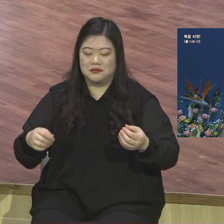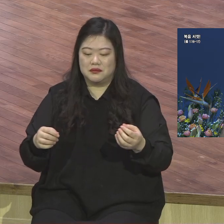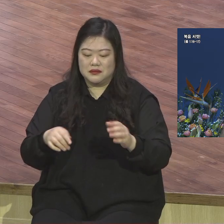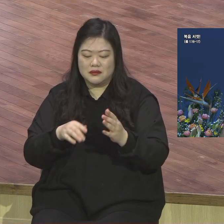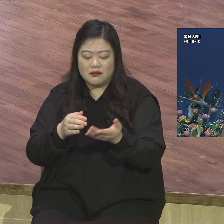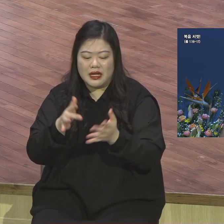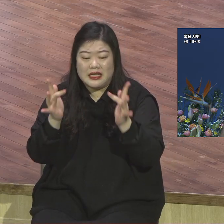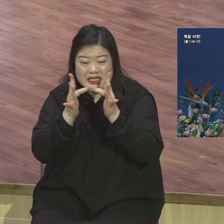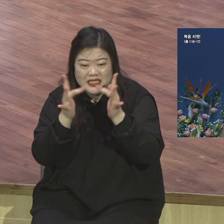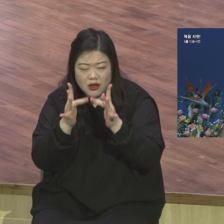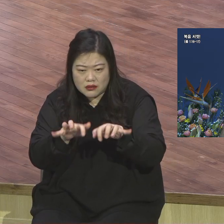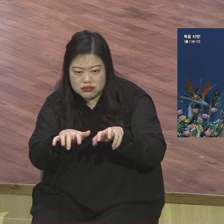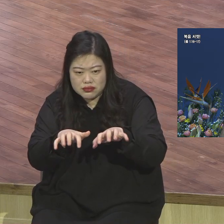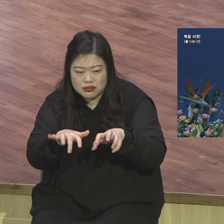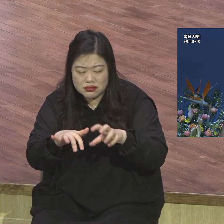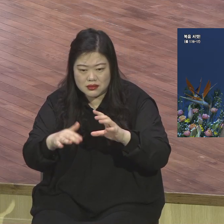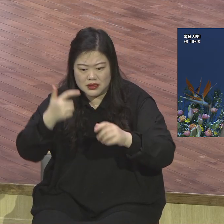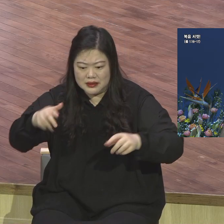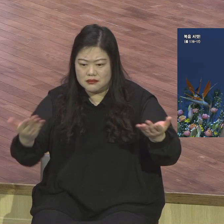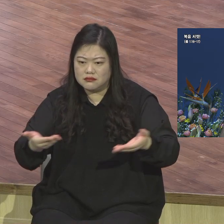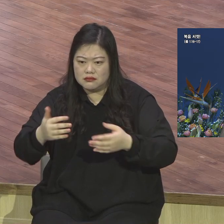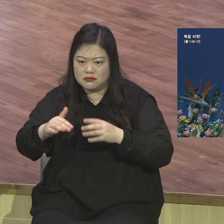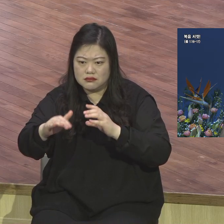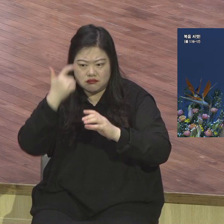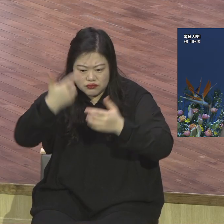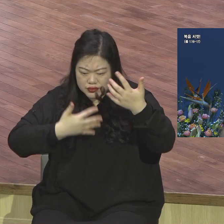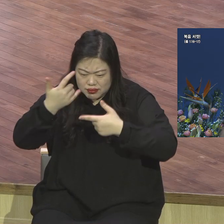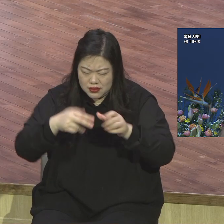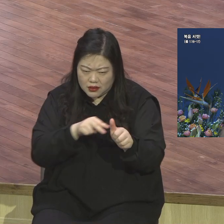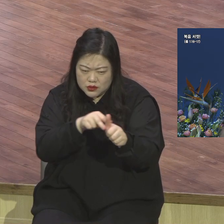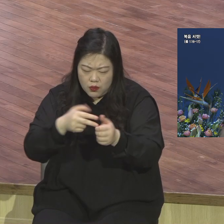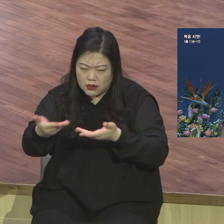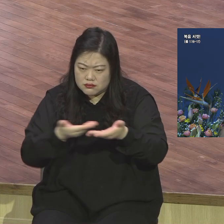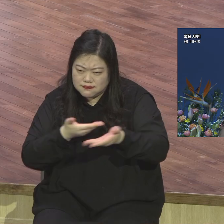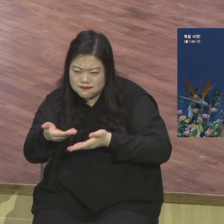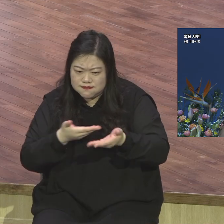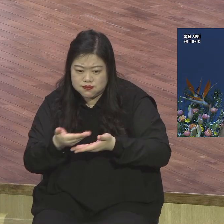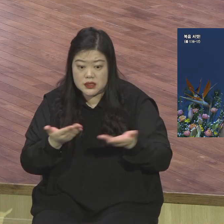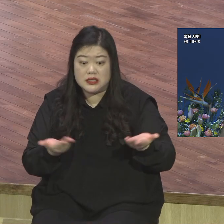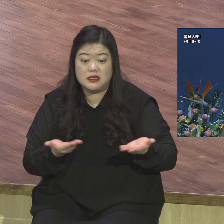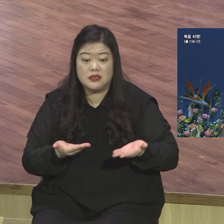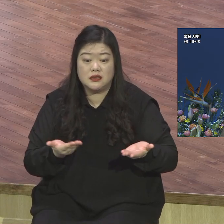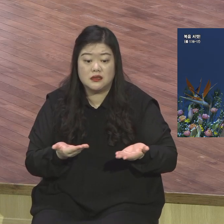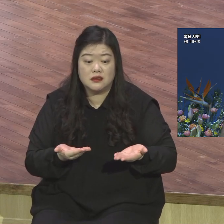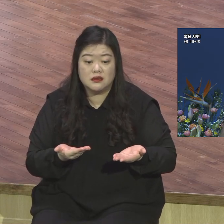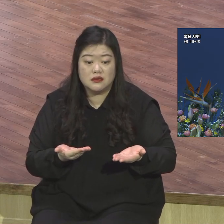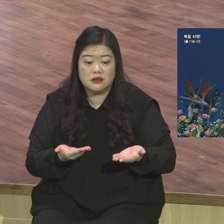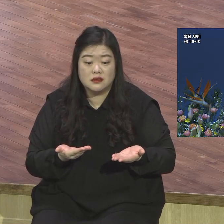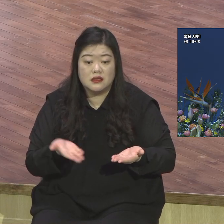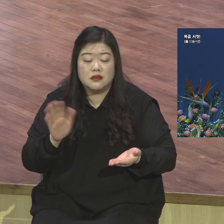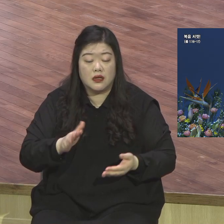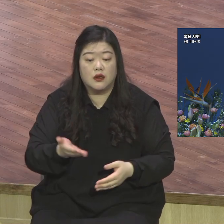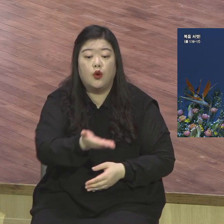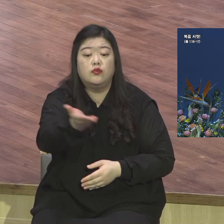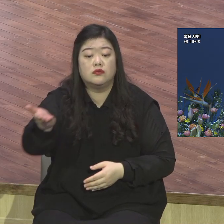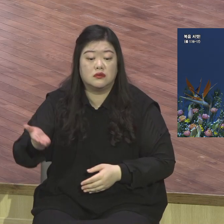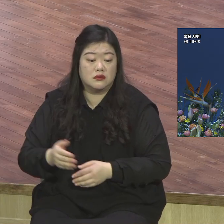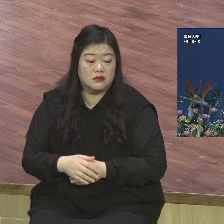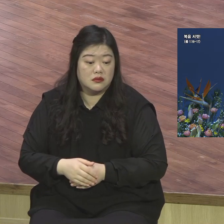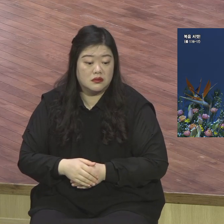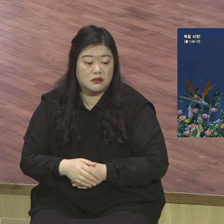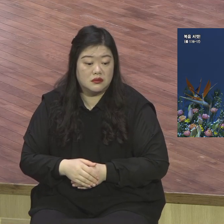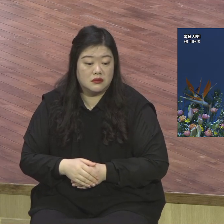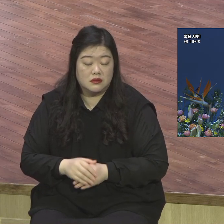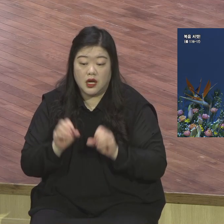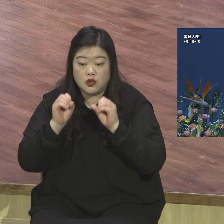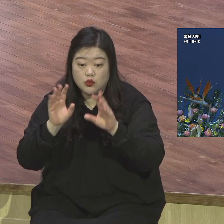우리의 모습들이 편안하게 가까이 있는 사람이 잘 알잖아요. 가장 가까이 있는 사람이 복음인지 아닌지 여러분 자녀들이 제일